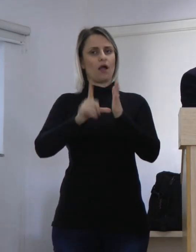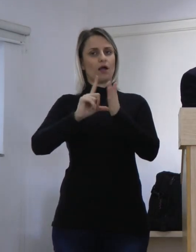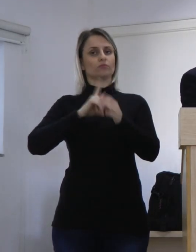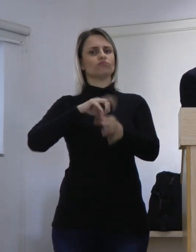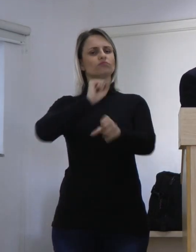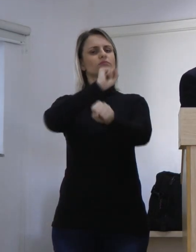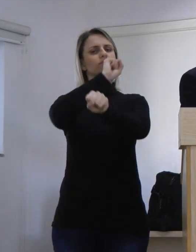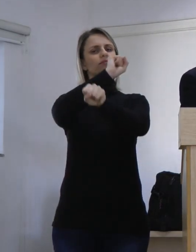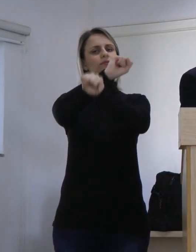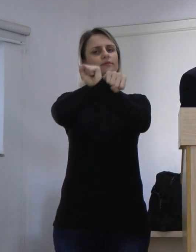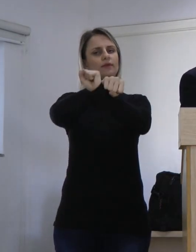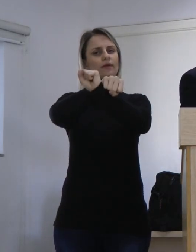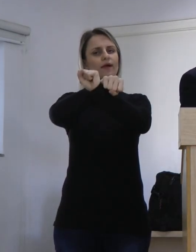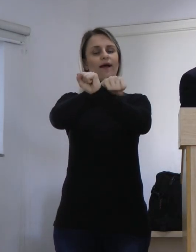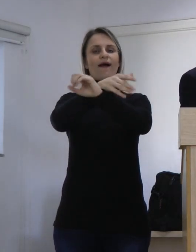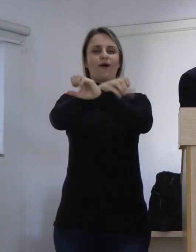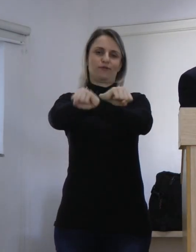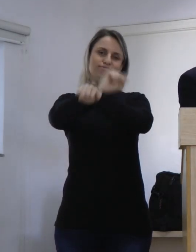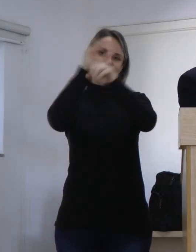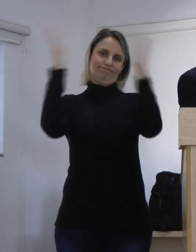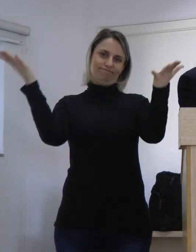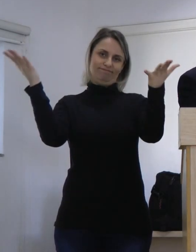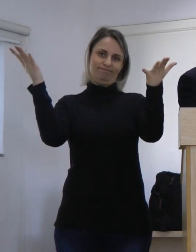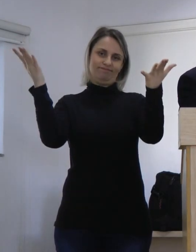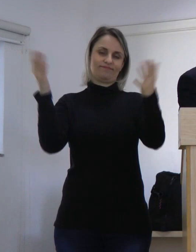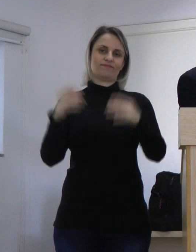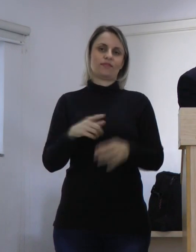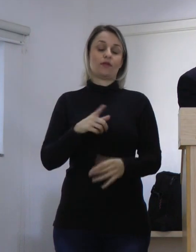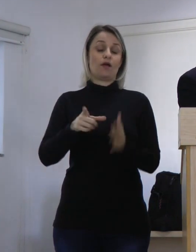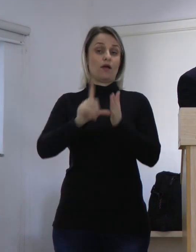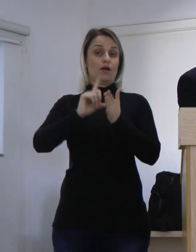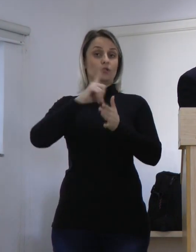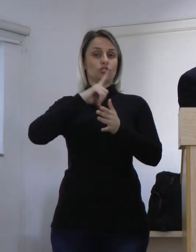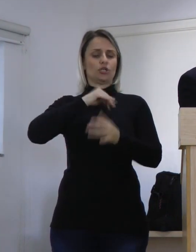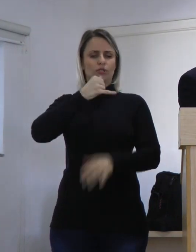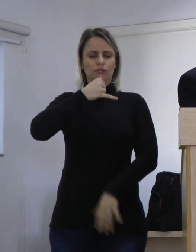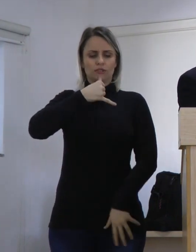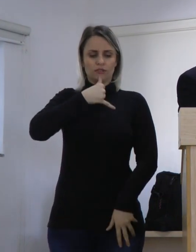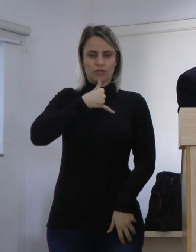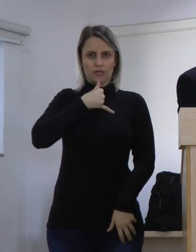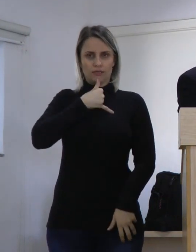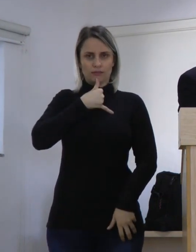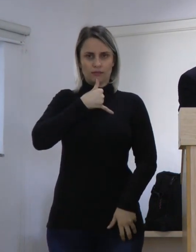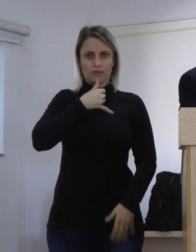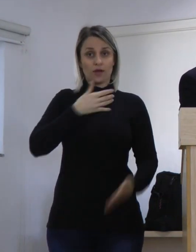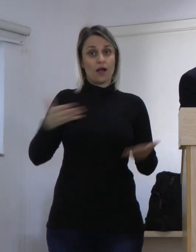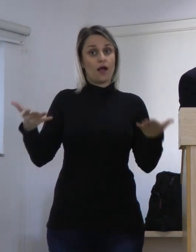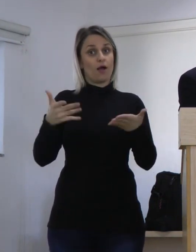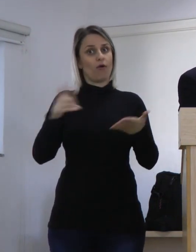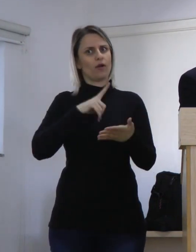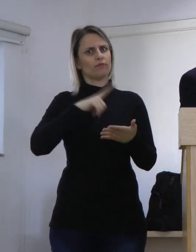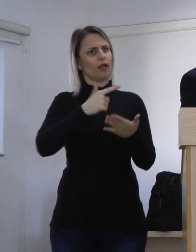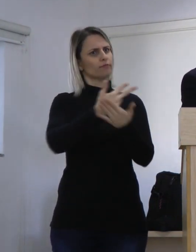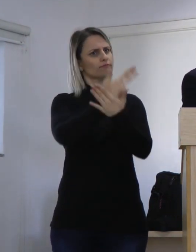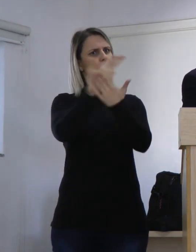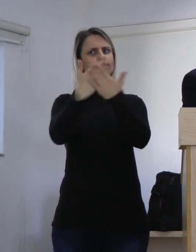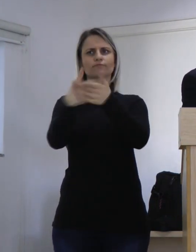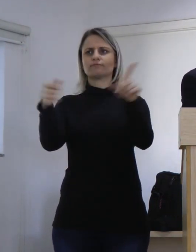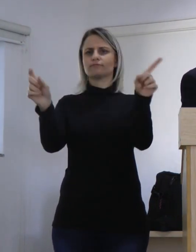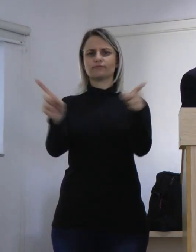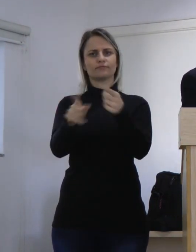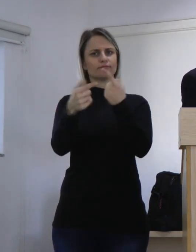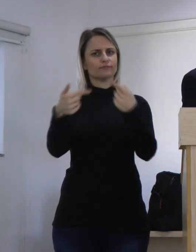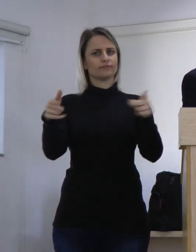escravidão, agora muito mais liberdade. Antes tanta insipidez, tanta tristeza, agora tanta arte, tanta